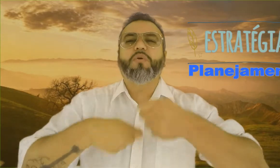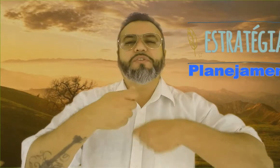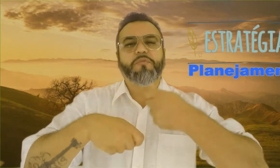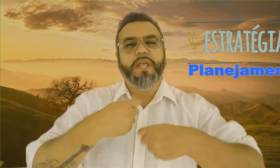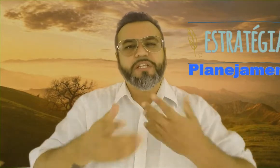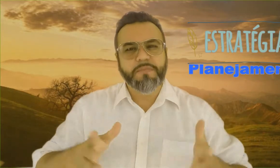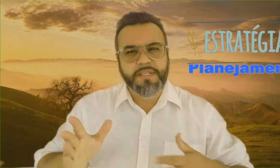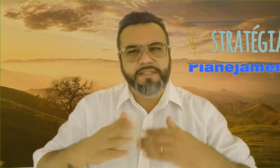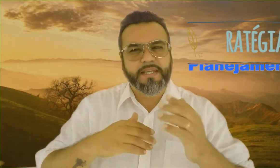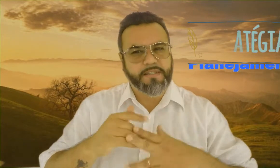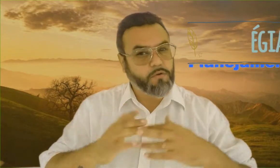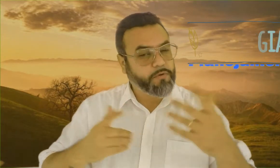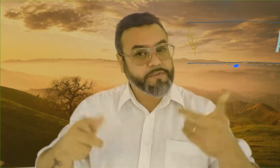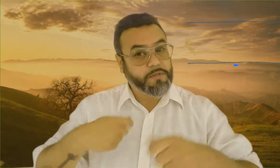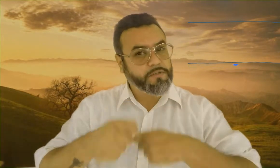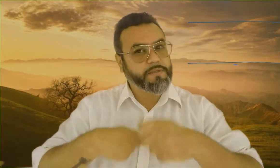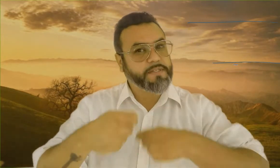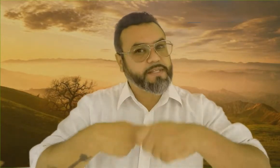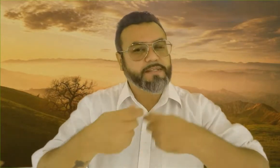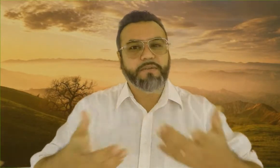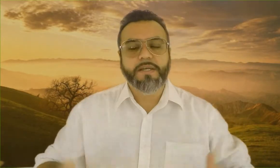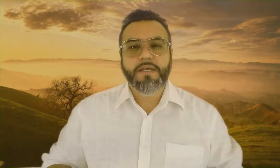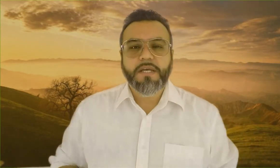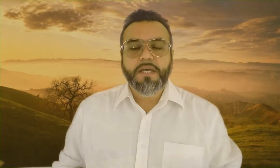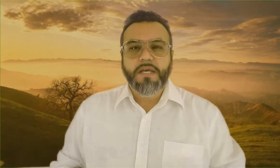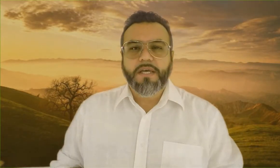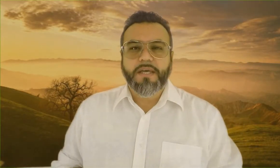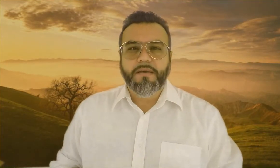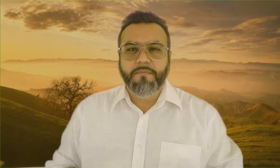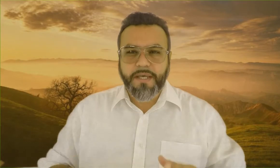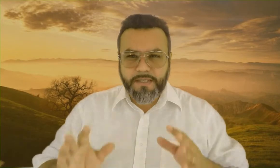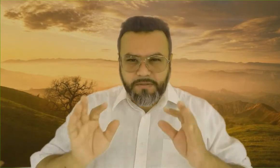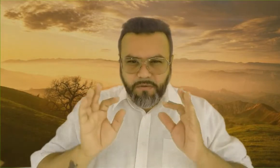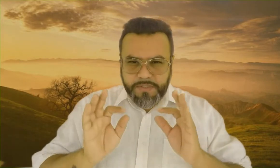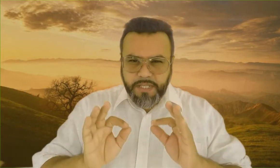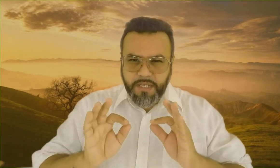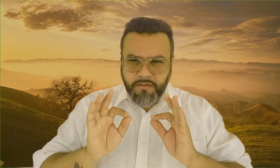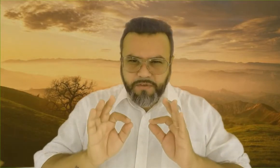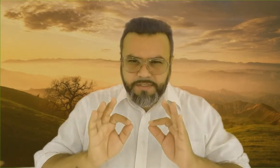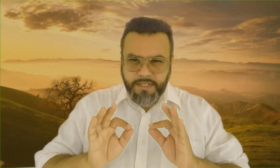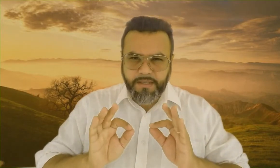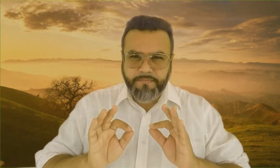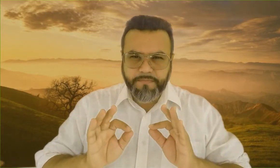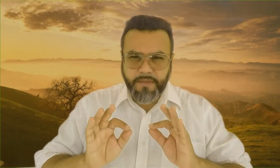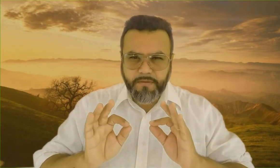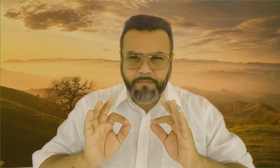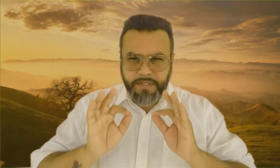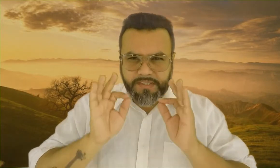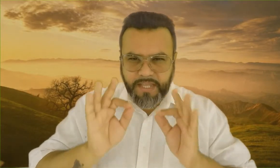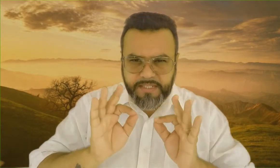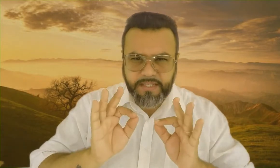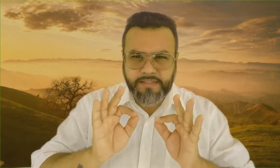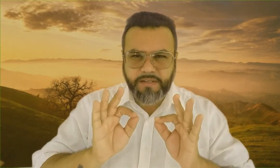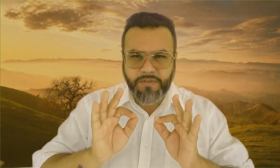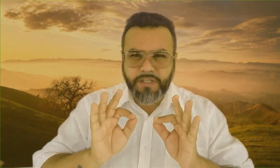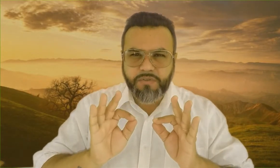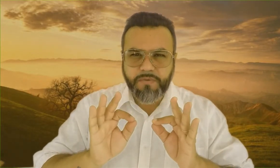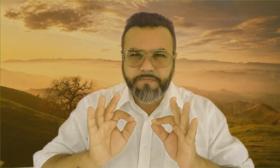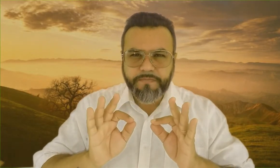sobre administração, com profissão de administração, né? Mas eu gostaria que você prestasse atenção nisso